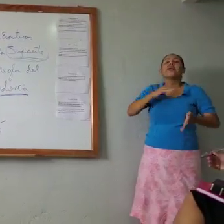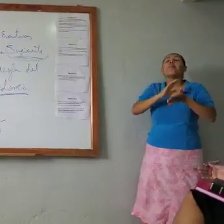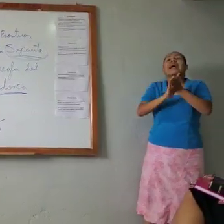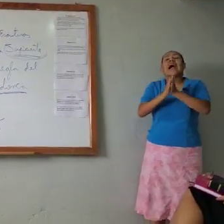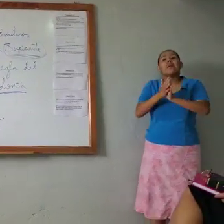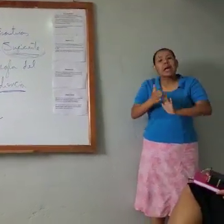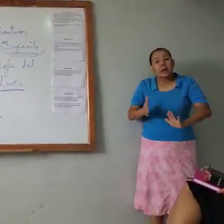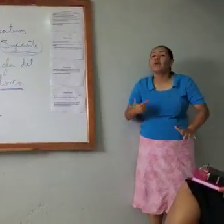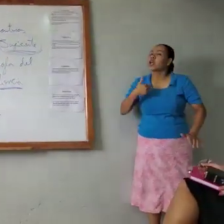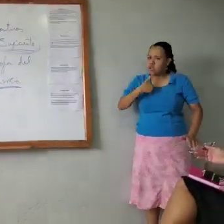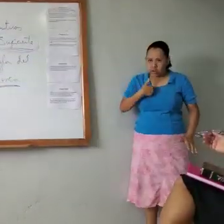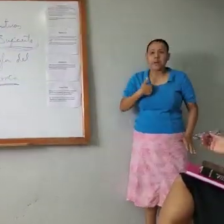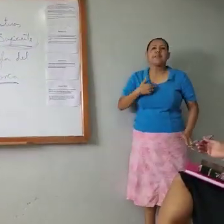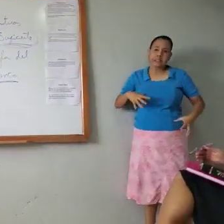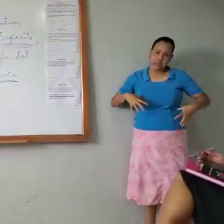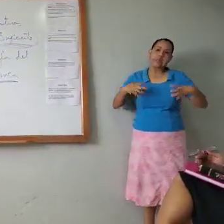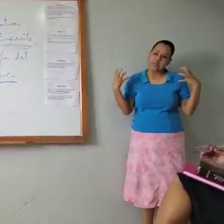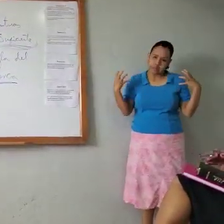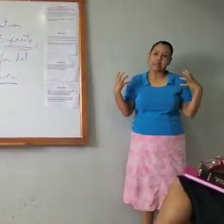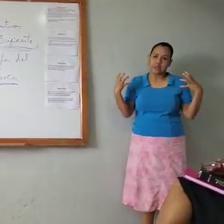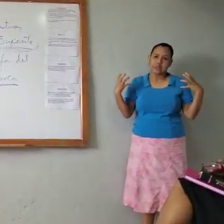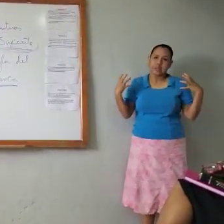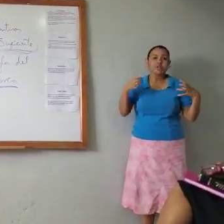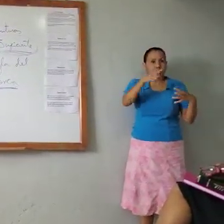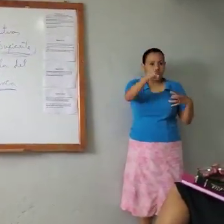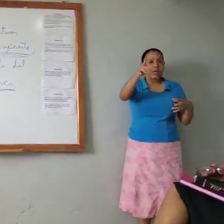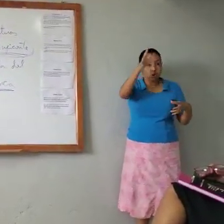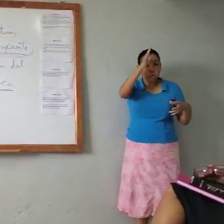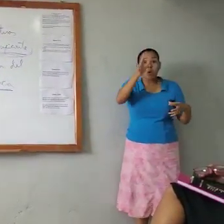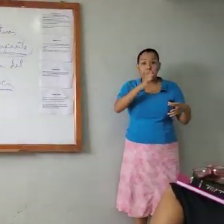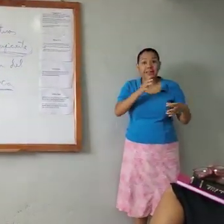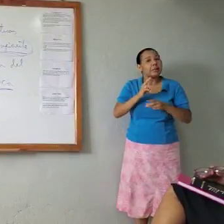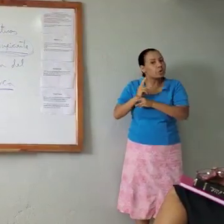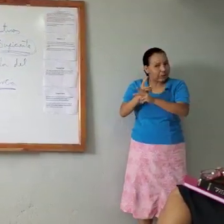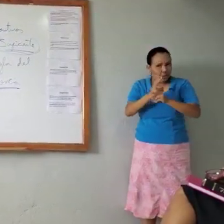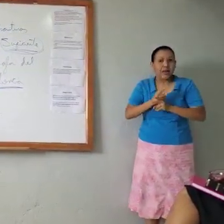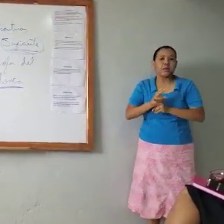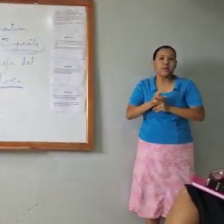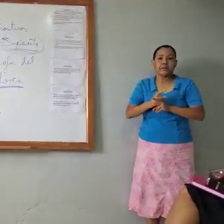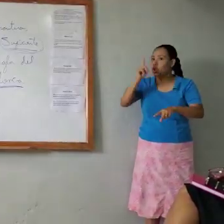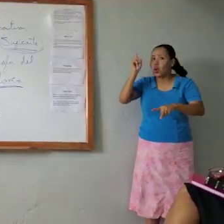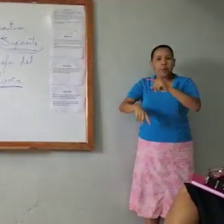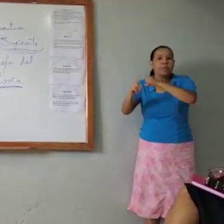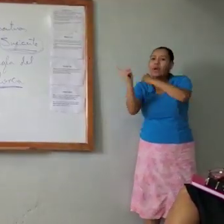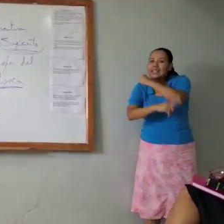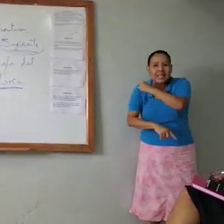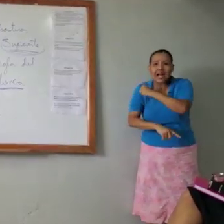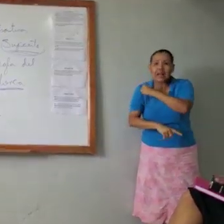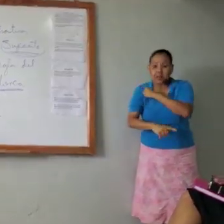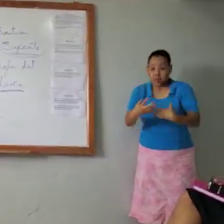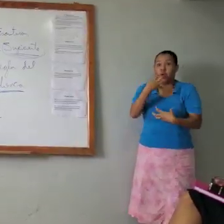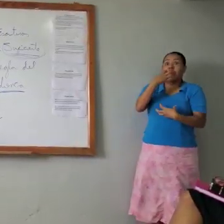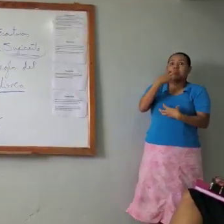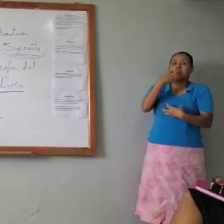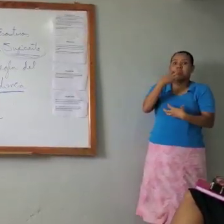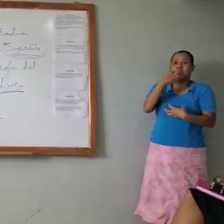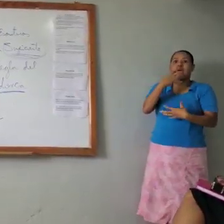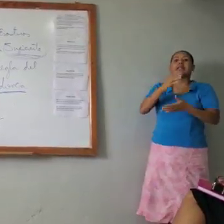Entonces, yo primero me calme, porque yo realmente estaba aquí. Entonces, nosotros los padres, tenemos que tener cuidado. Si no podemos castigar,